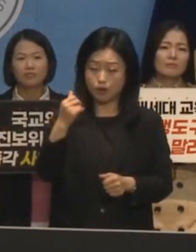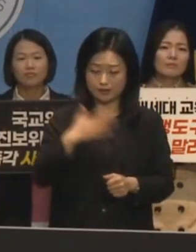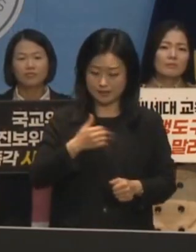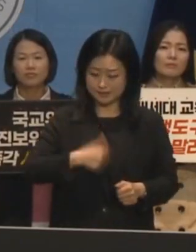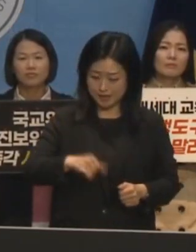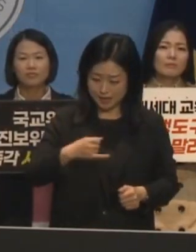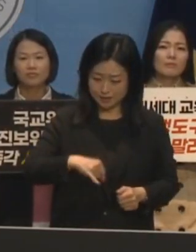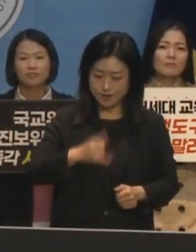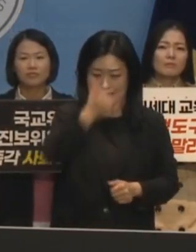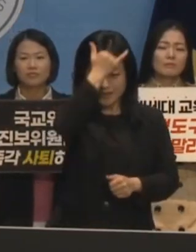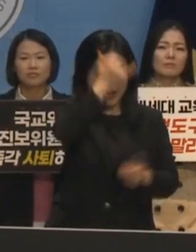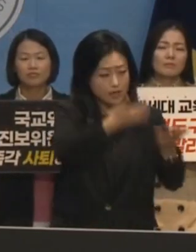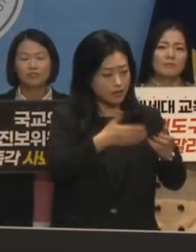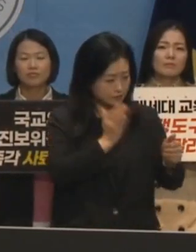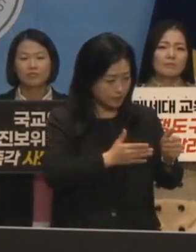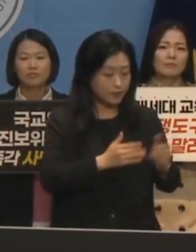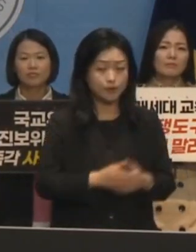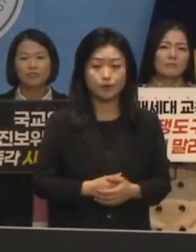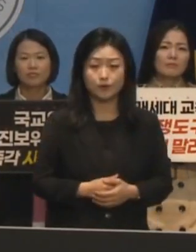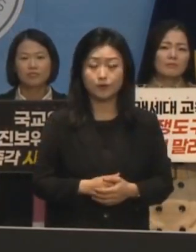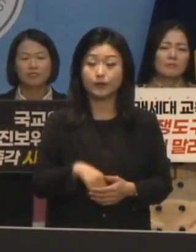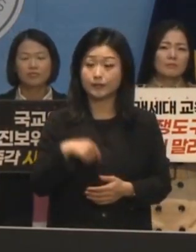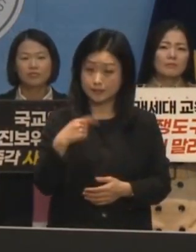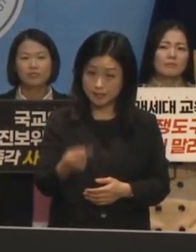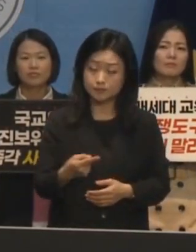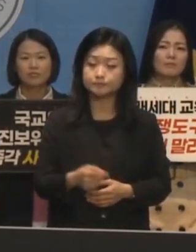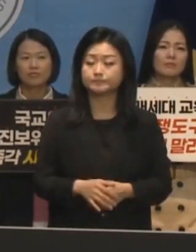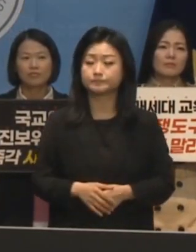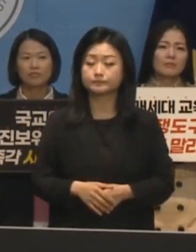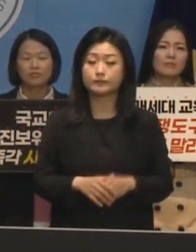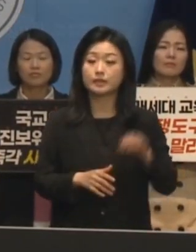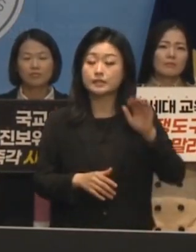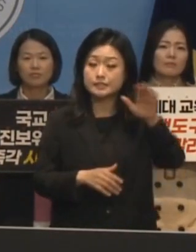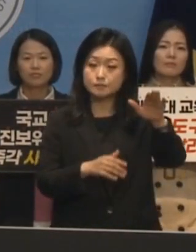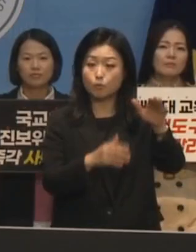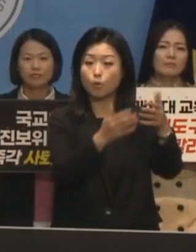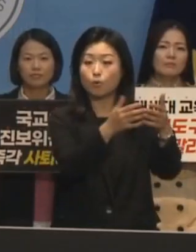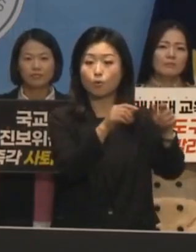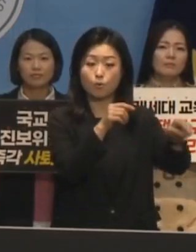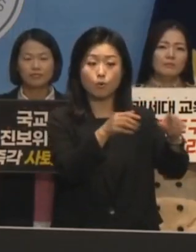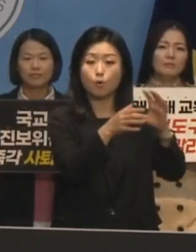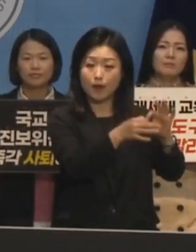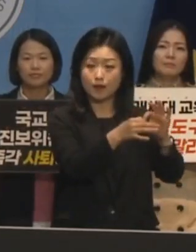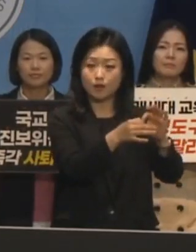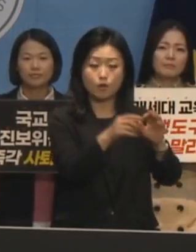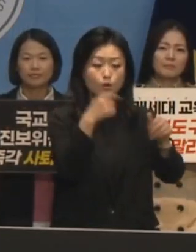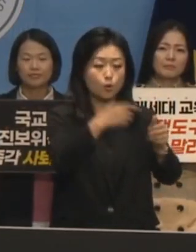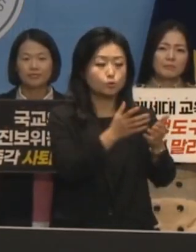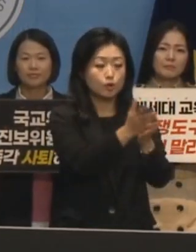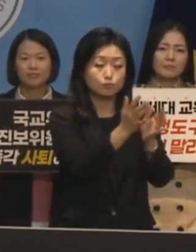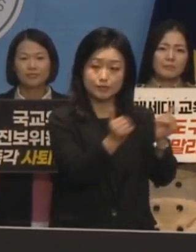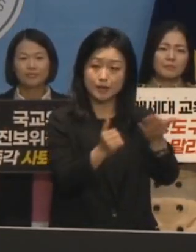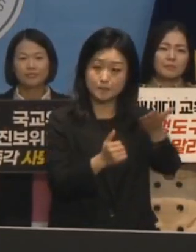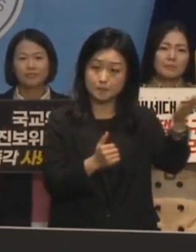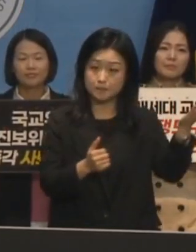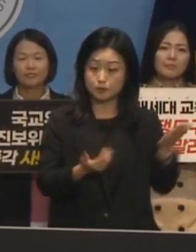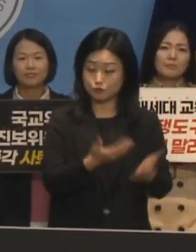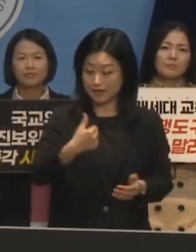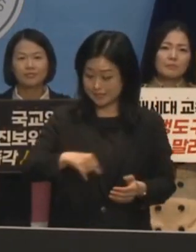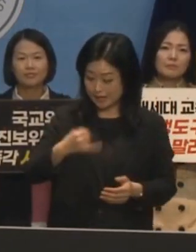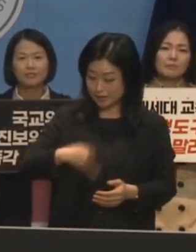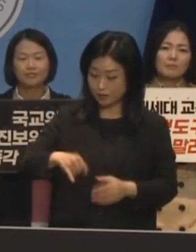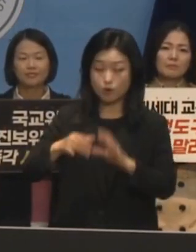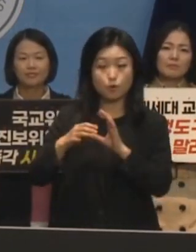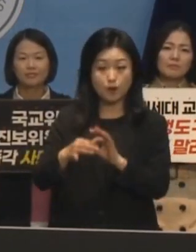대한 최소한 예의일 것이다. 둘째, 진보 측 자칭 교육 전문가들은 우리 아이들을 대상으로